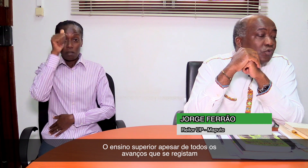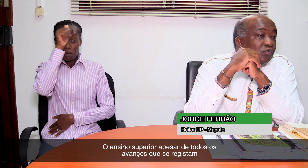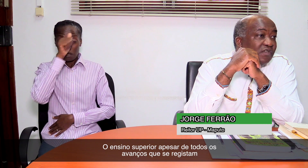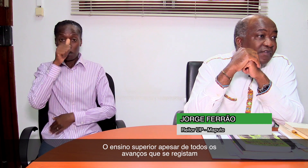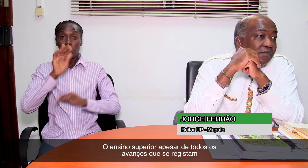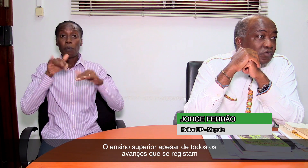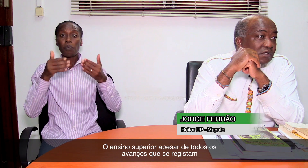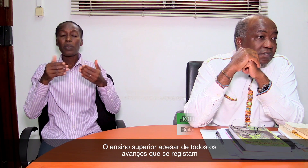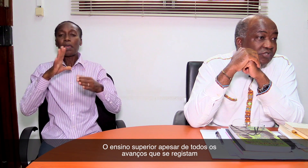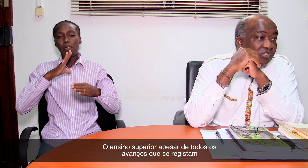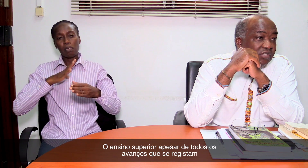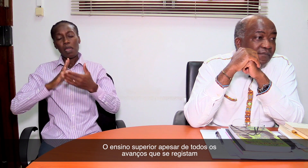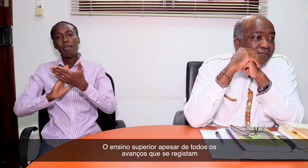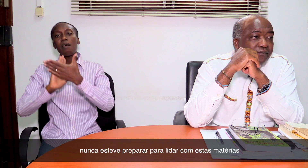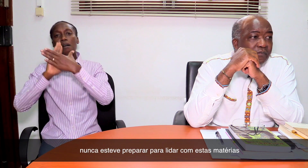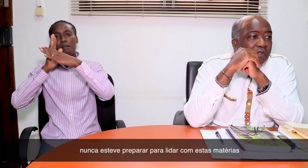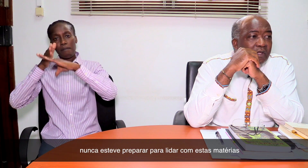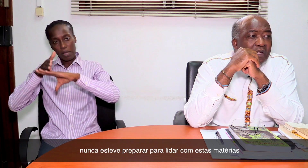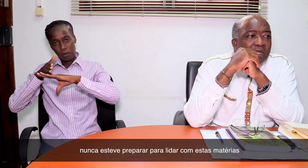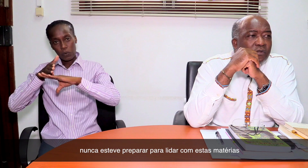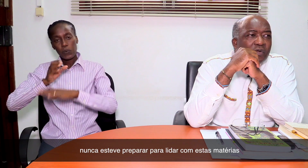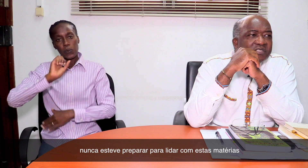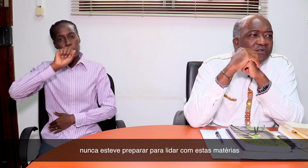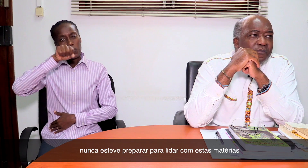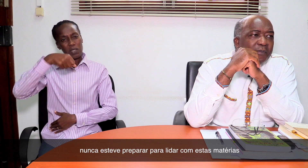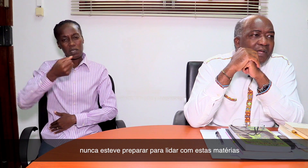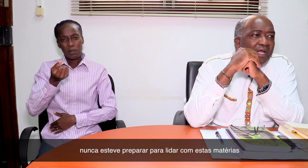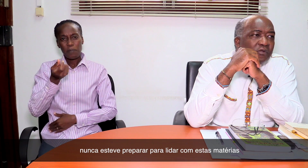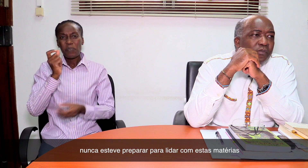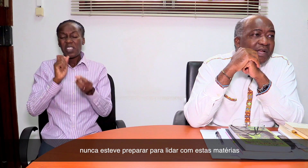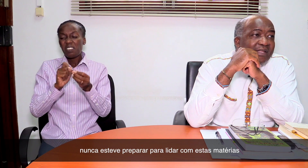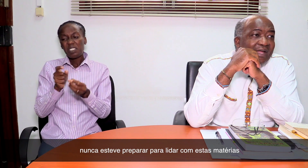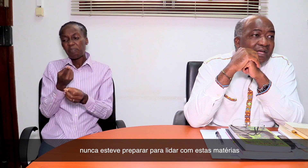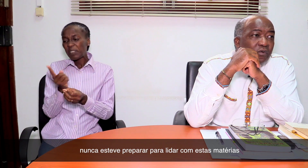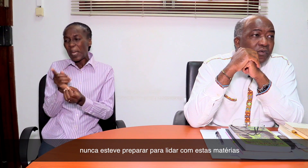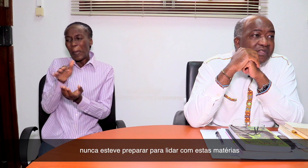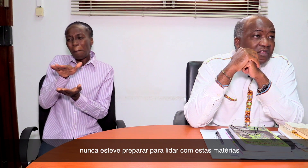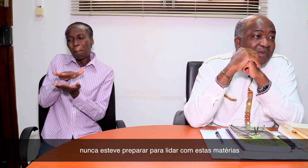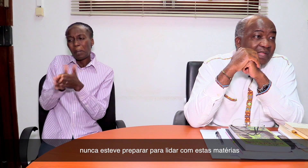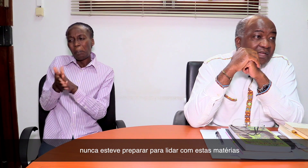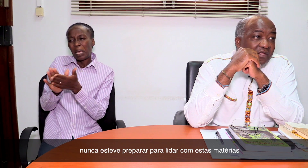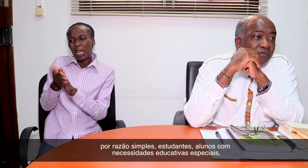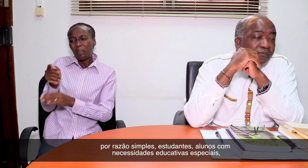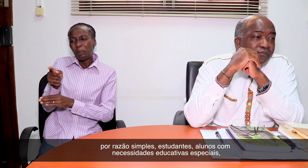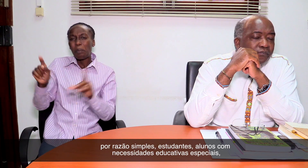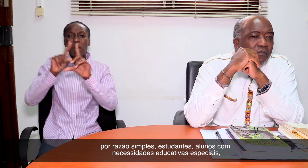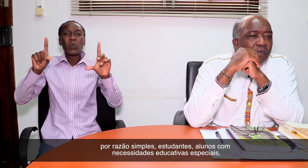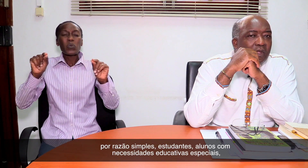apesar de todos os avanços que registra, ele nunca esteve preparado para lidar com essas